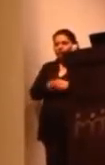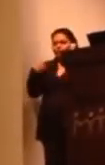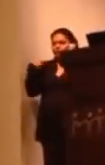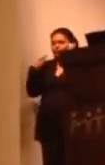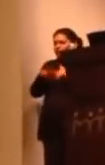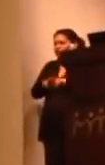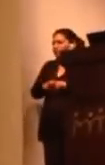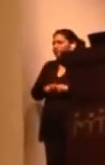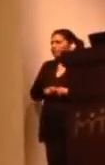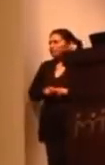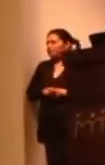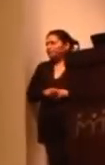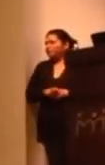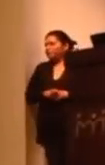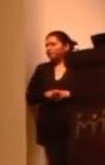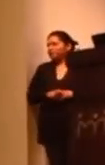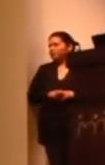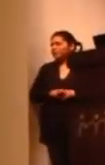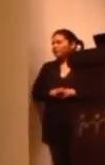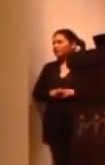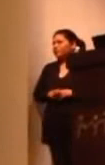para amarrarla a ella.